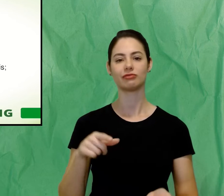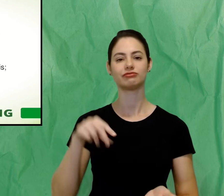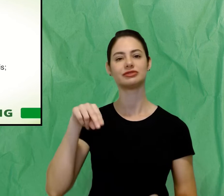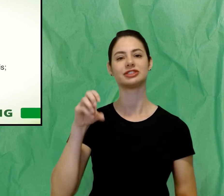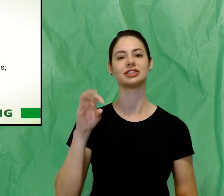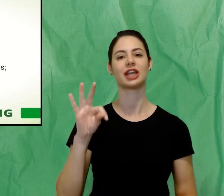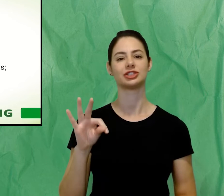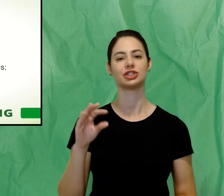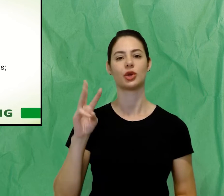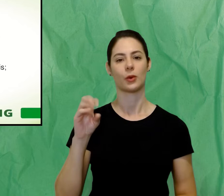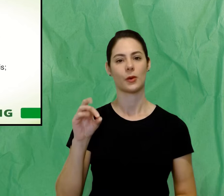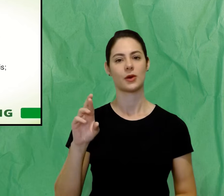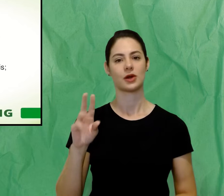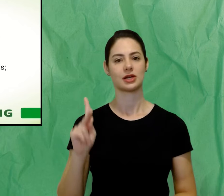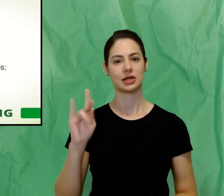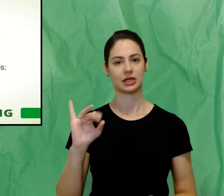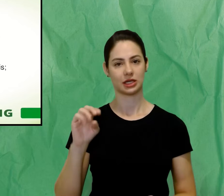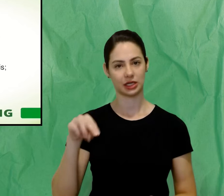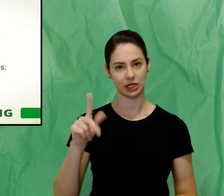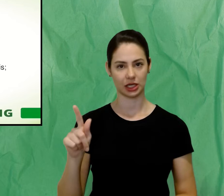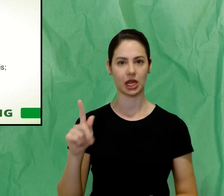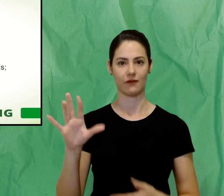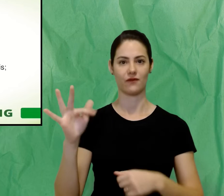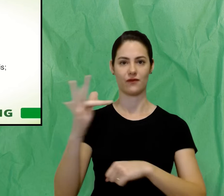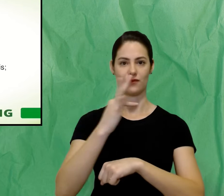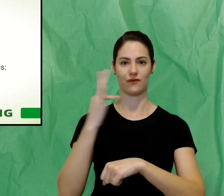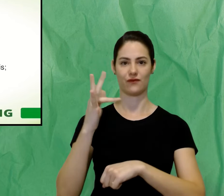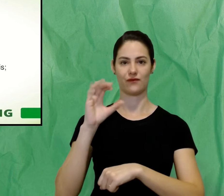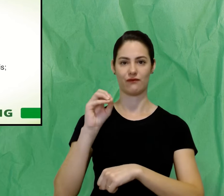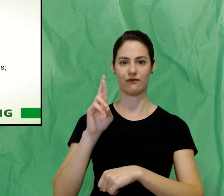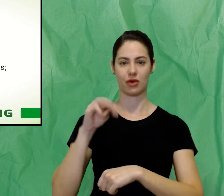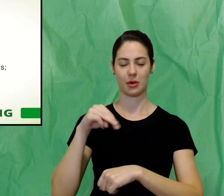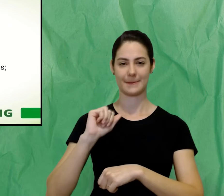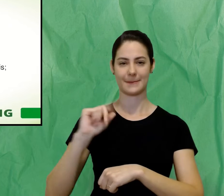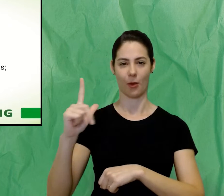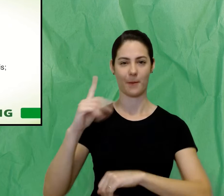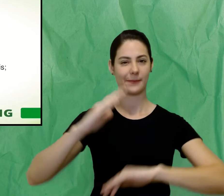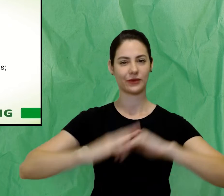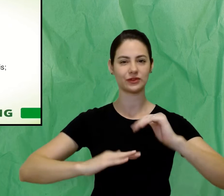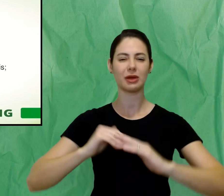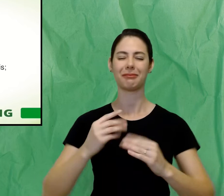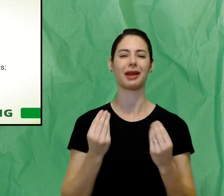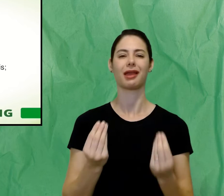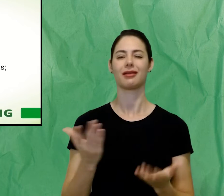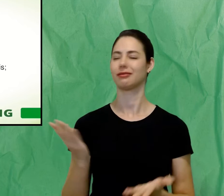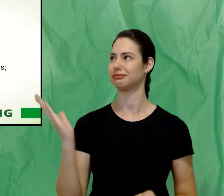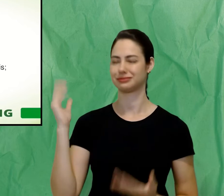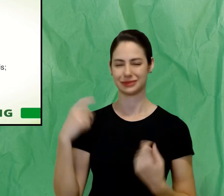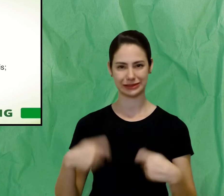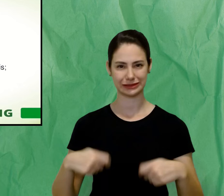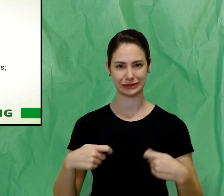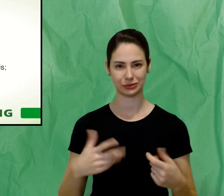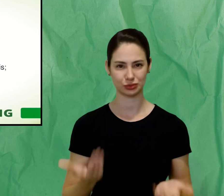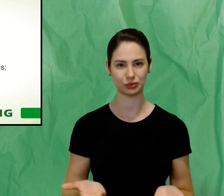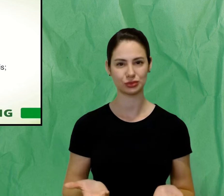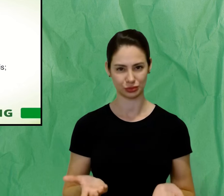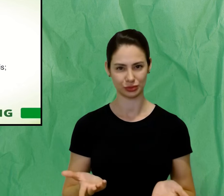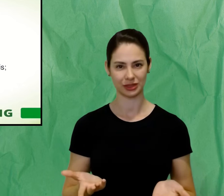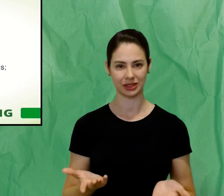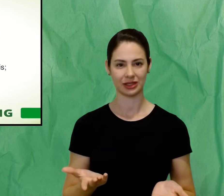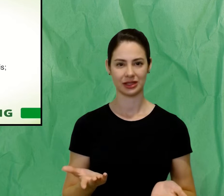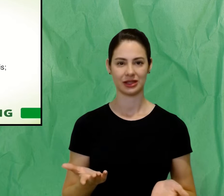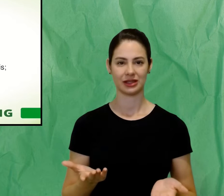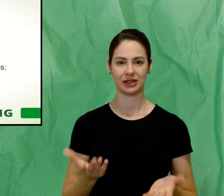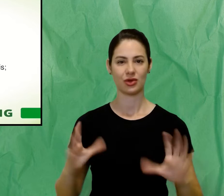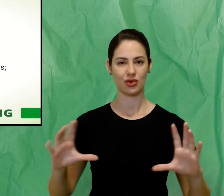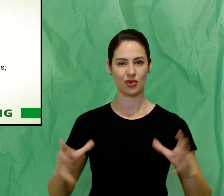fazendo networking de uma maneira formal, profissionalizada. E para que nós devemos trabalhar tanto